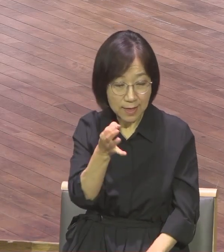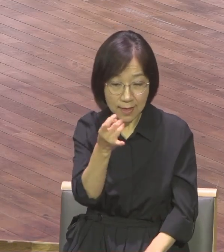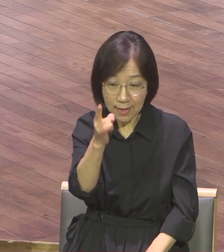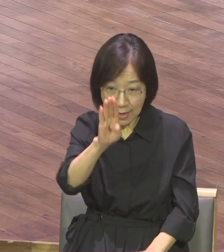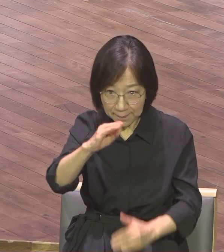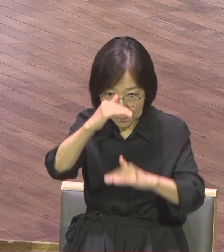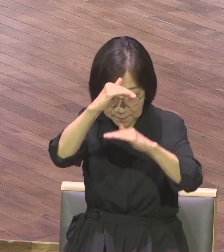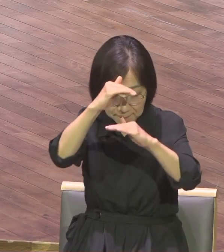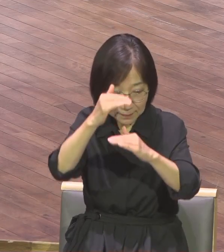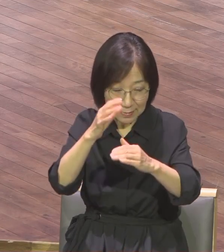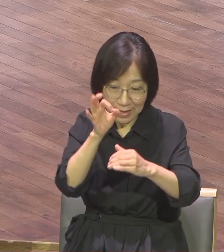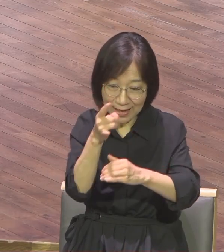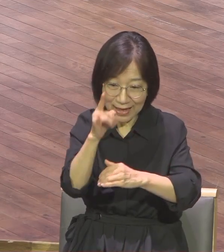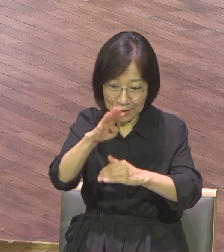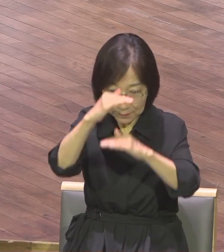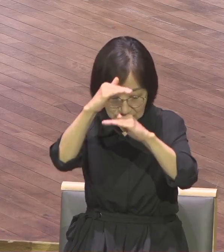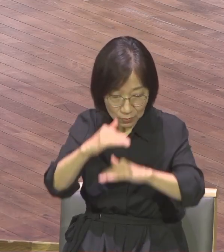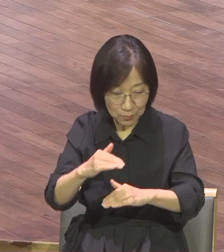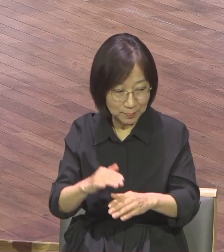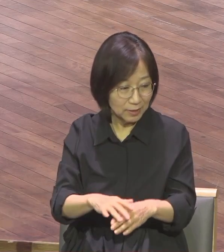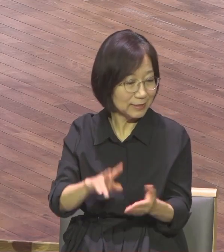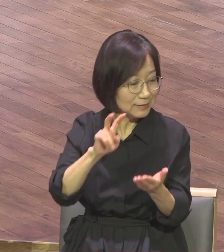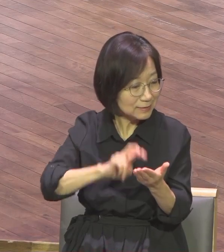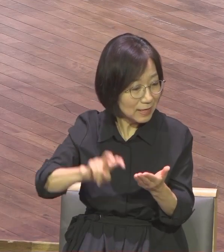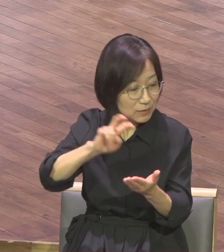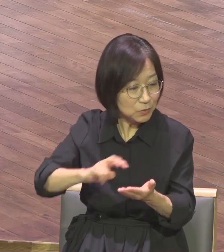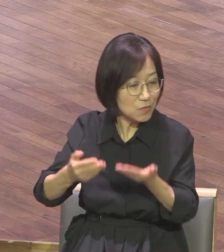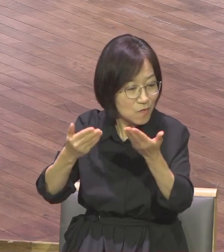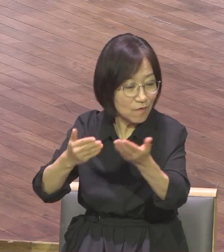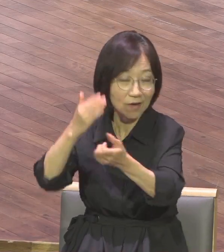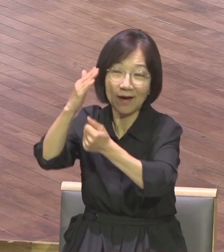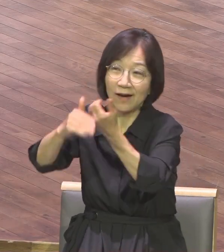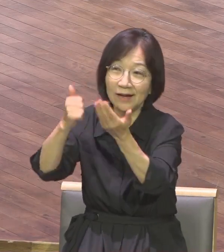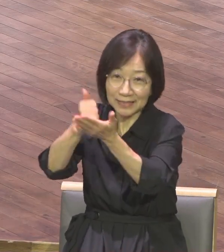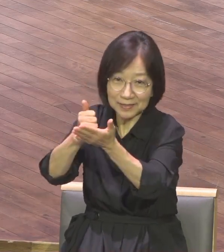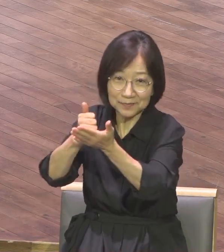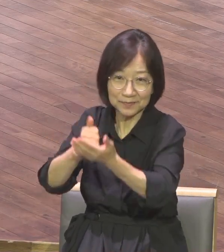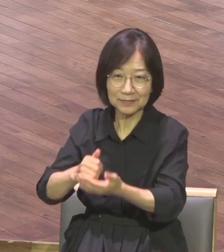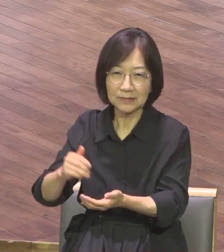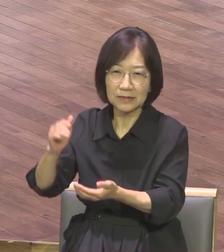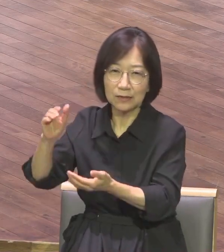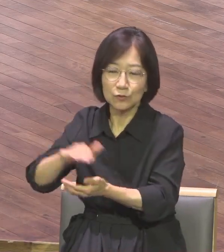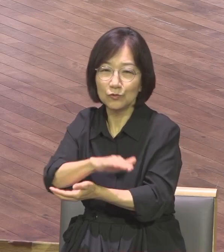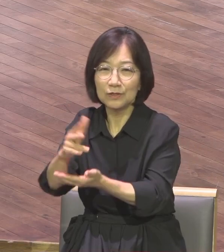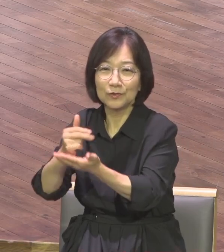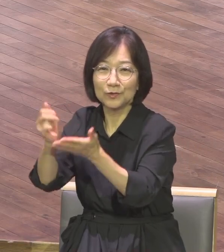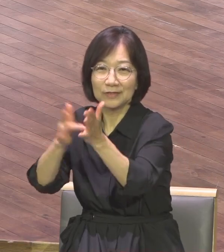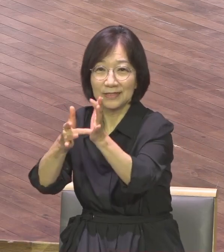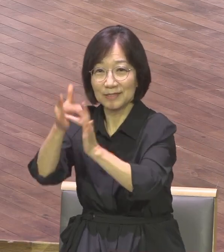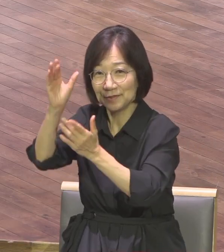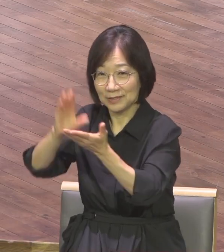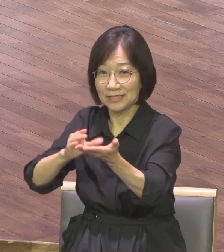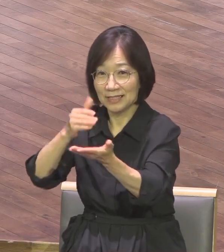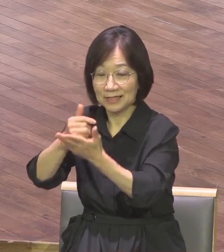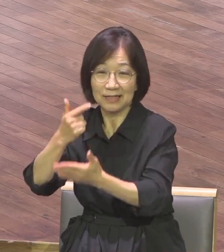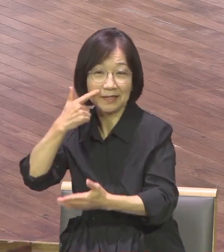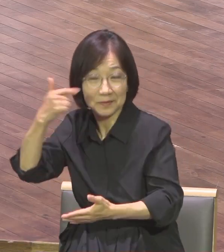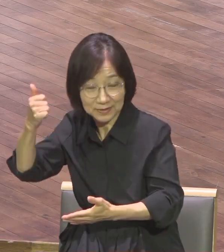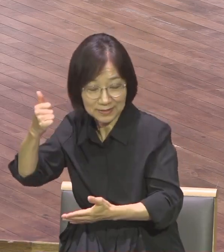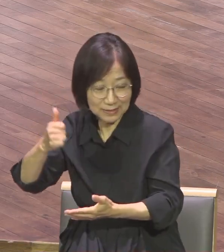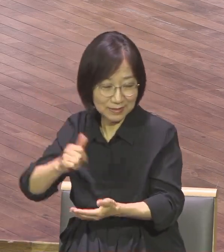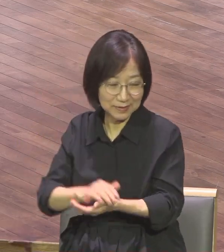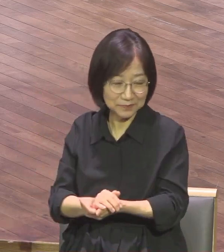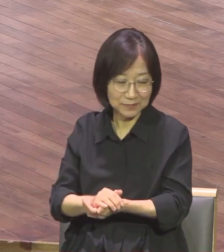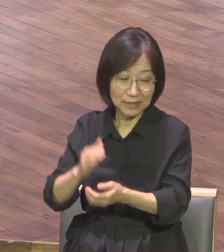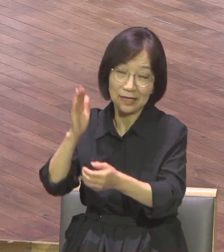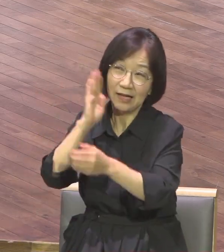이 영적 진리를 밝히고 있어요. 찬송하리로다. 하나님 곧 우리 주 예수 그리스도의 아버지께서 그리스도 안에서 하늘에